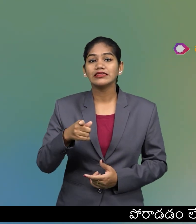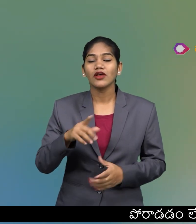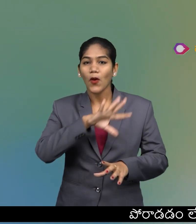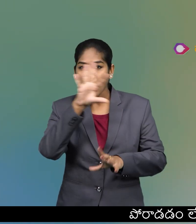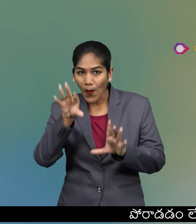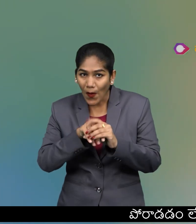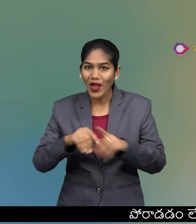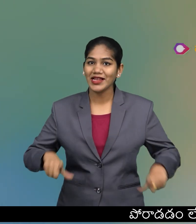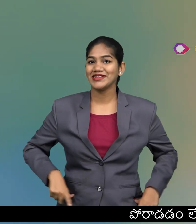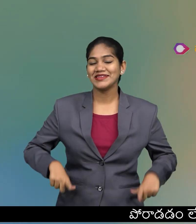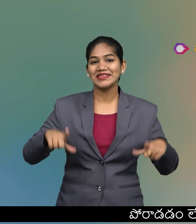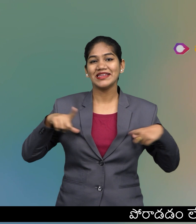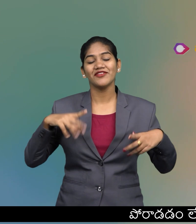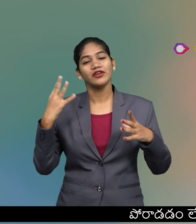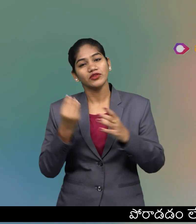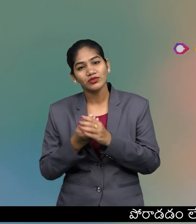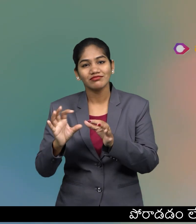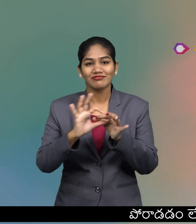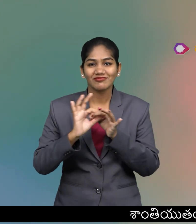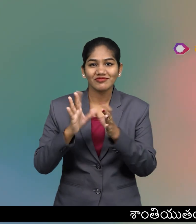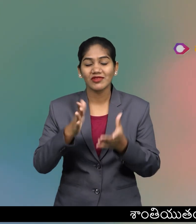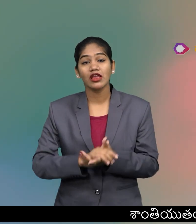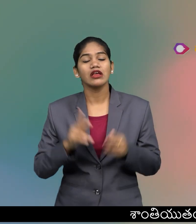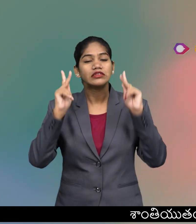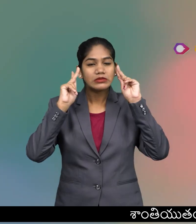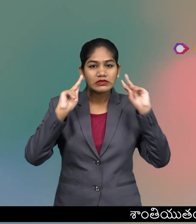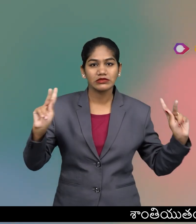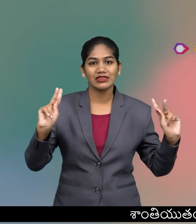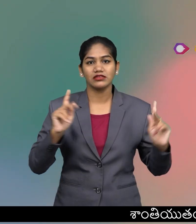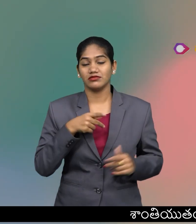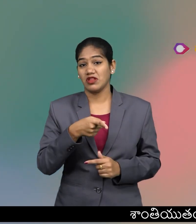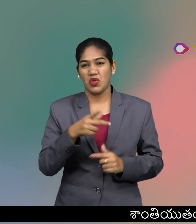పోరాడటం లేదా వాదించడం కంటే శాంతియుతంగా కలిసి జీవించడం.